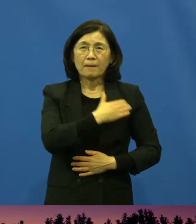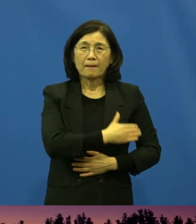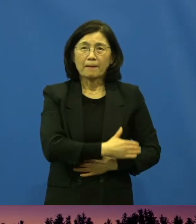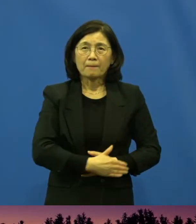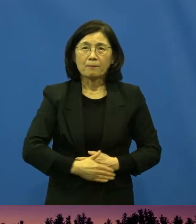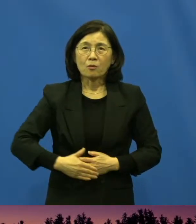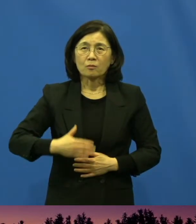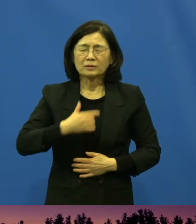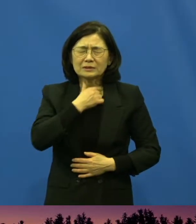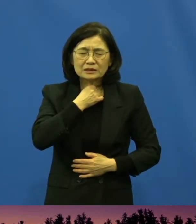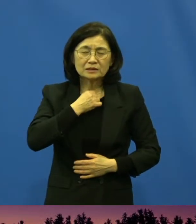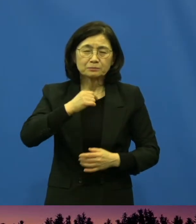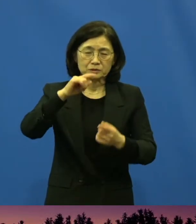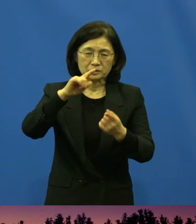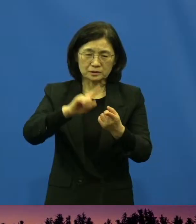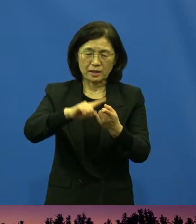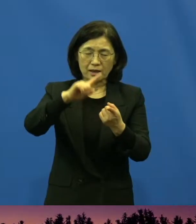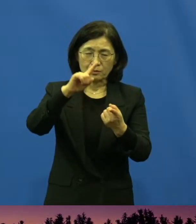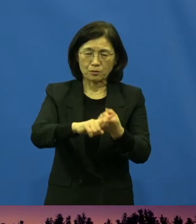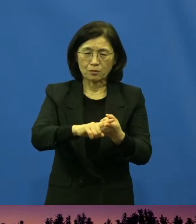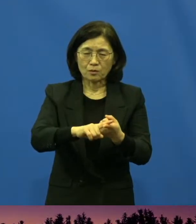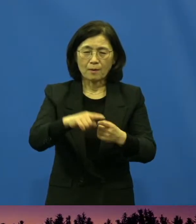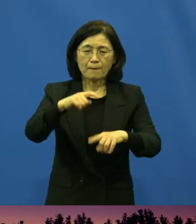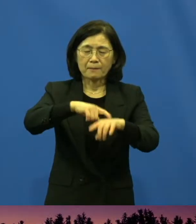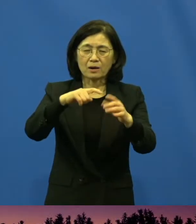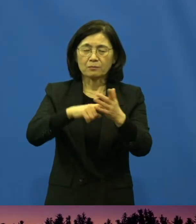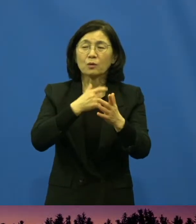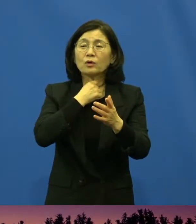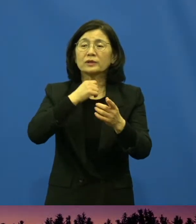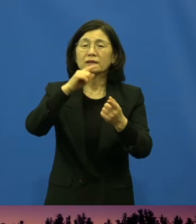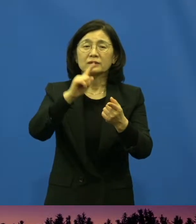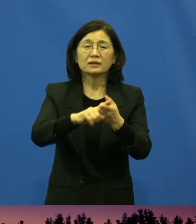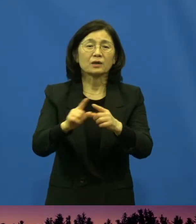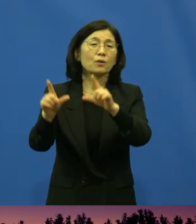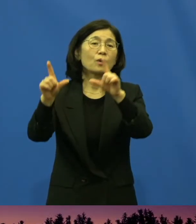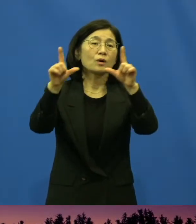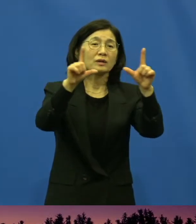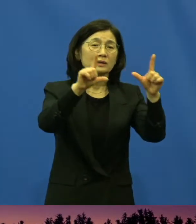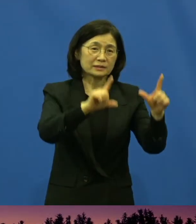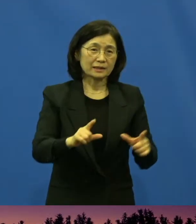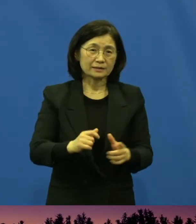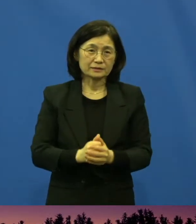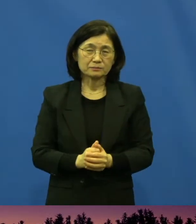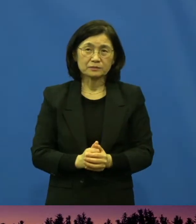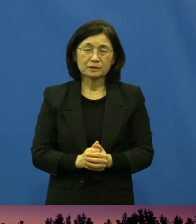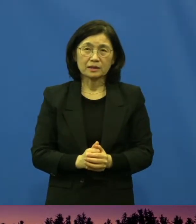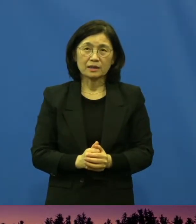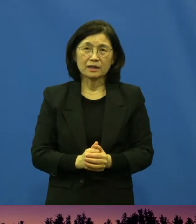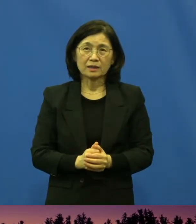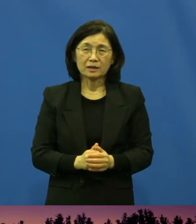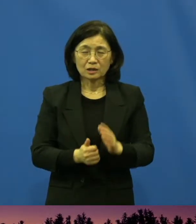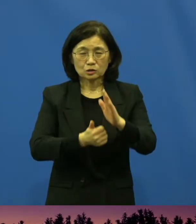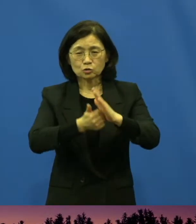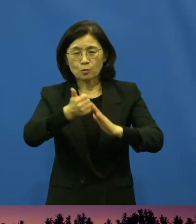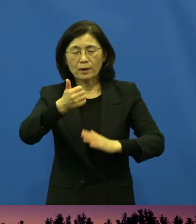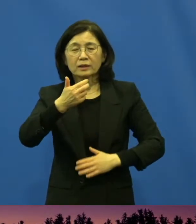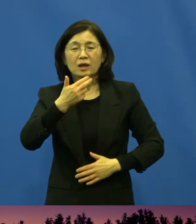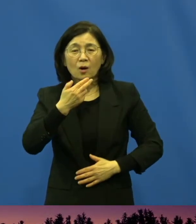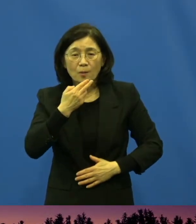육체와 마음에 원하는 대로 살았다. 본질상 진노의 자, 그러니까 소망이 없는